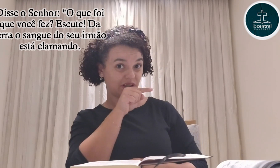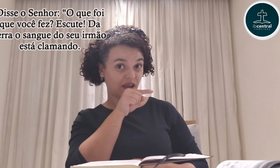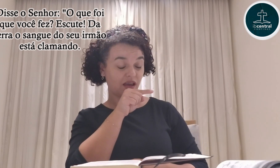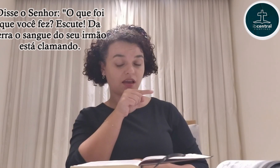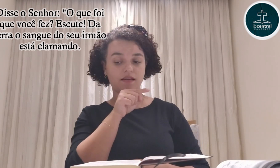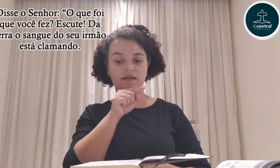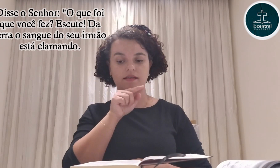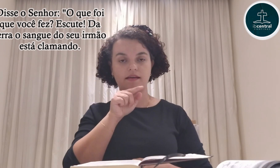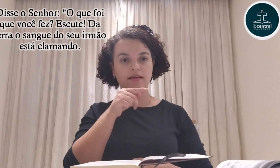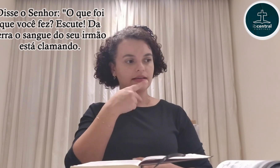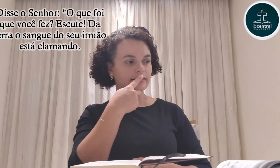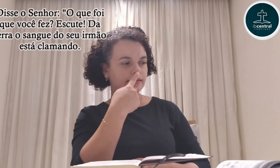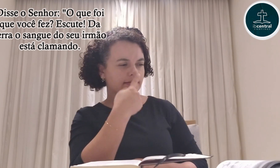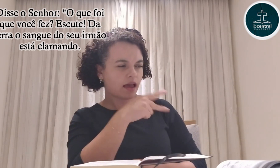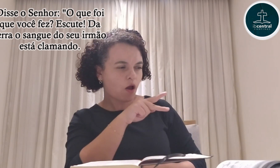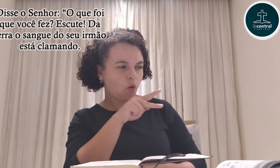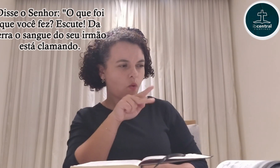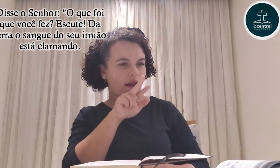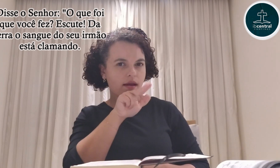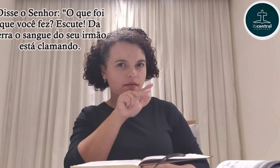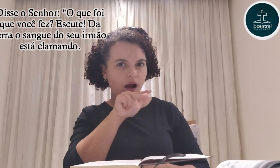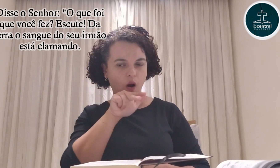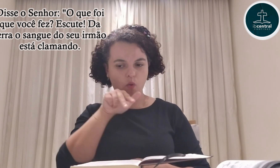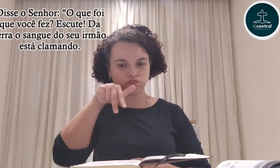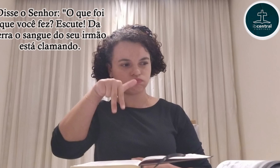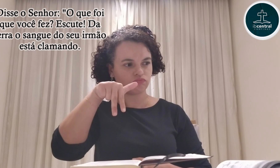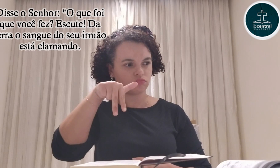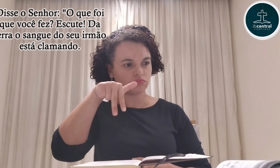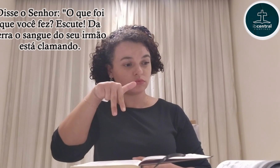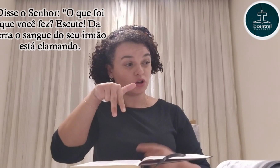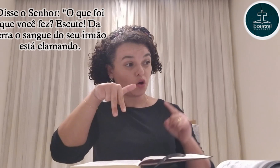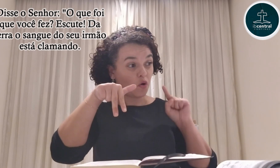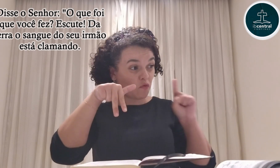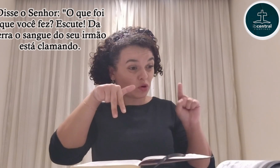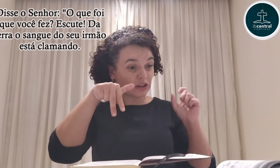Escute, da terra o sangue